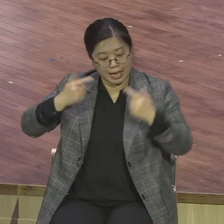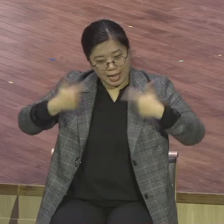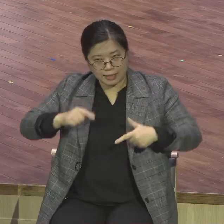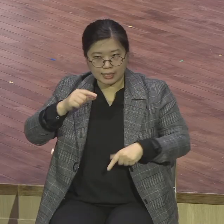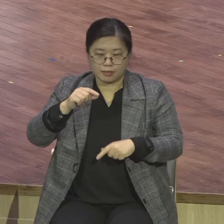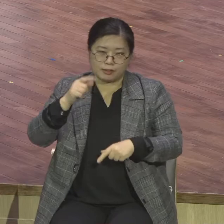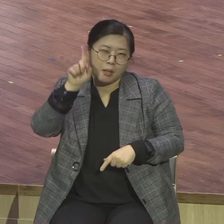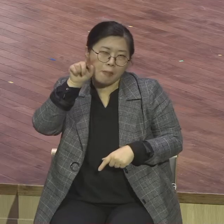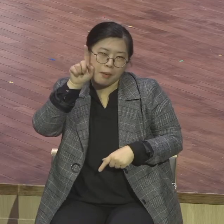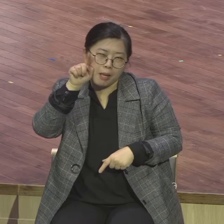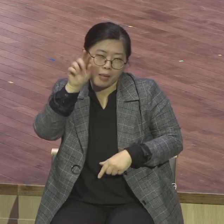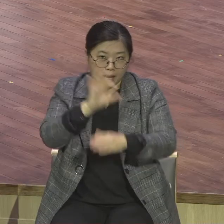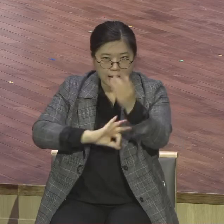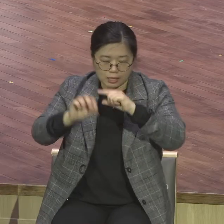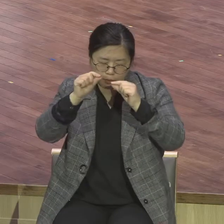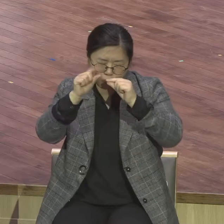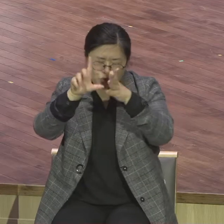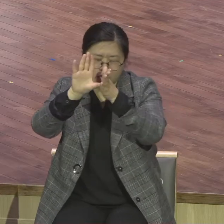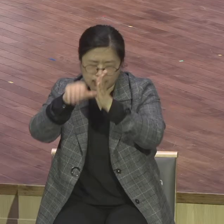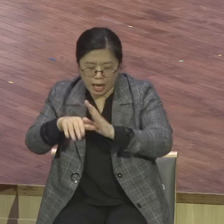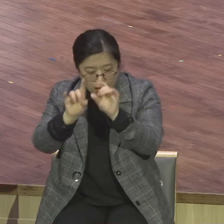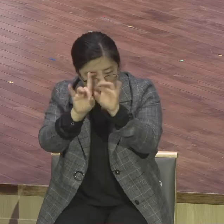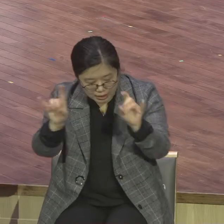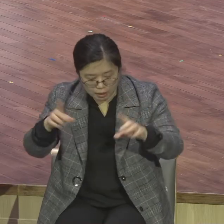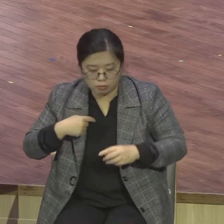눈 뜨면서 승리하고 시작해야 됩니다.